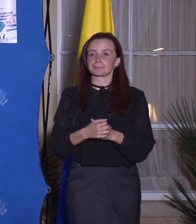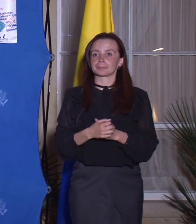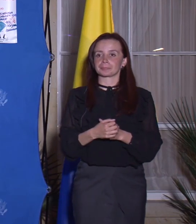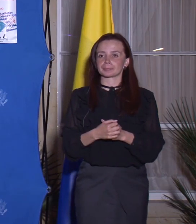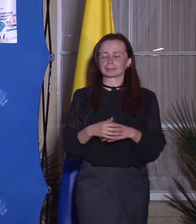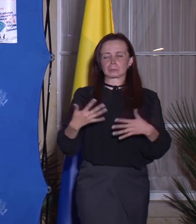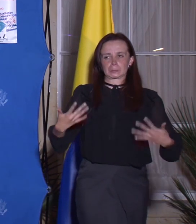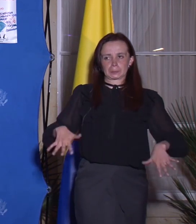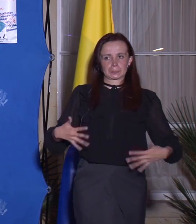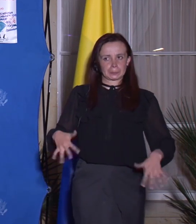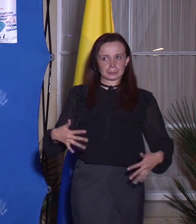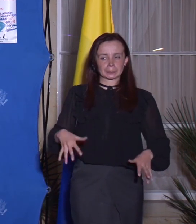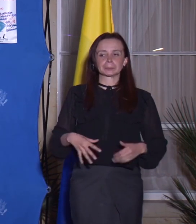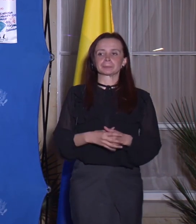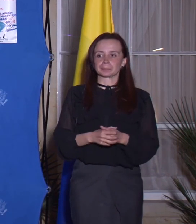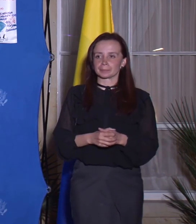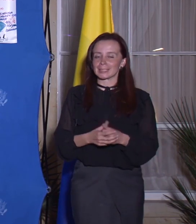estuve